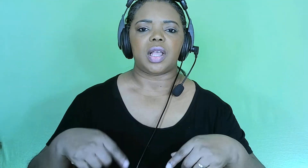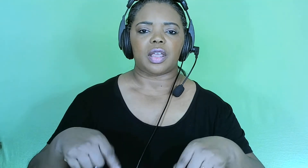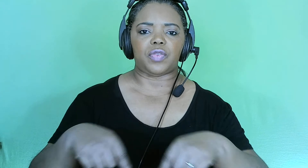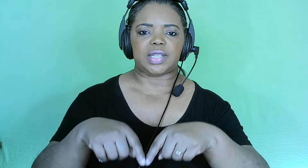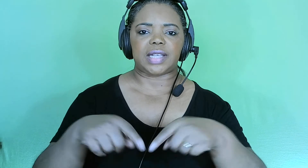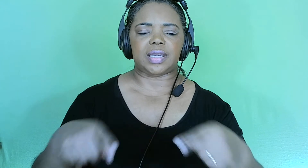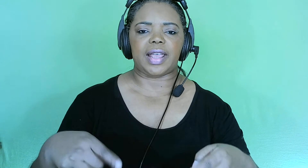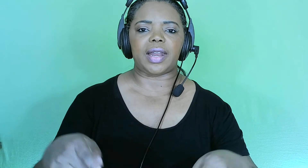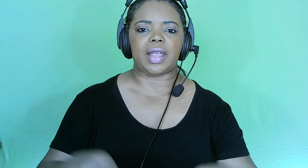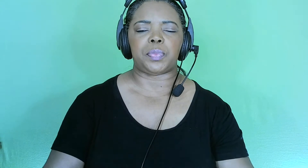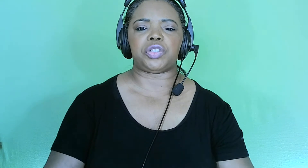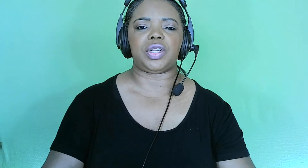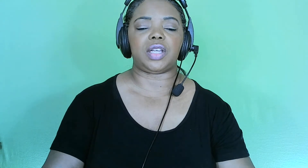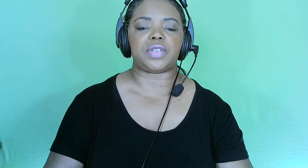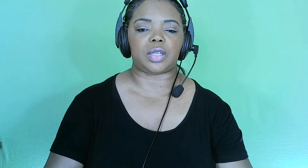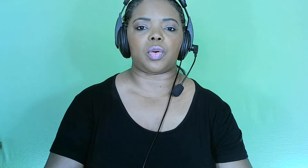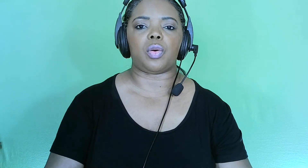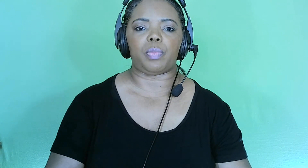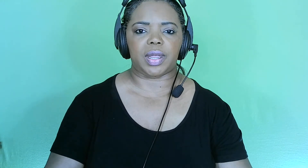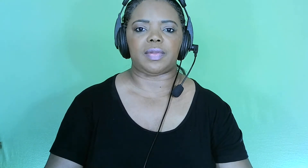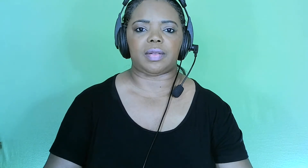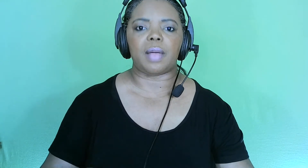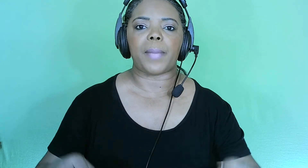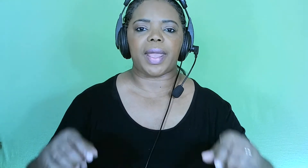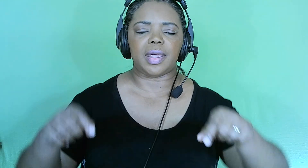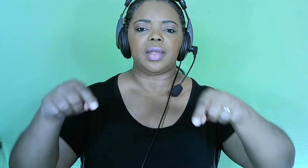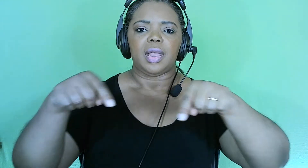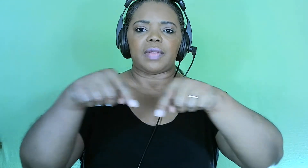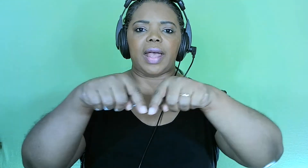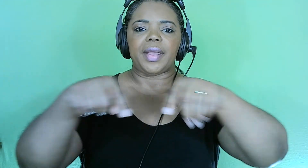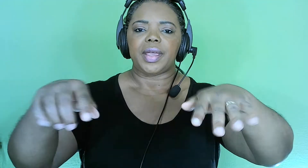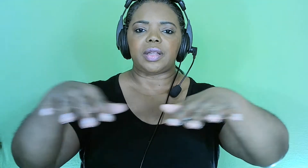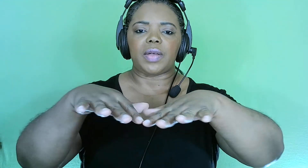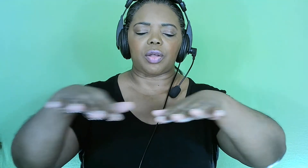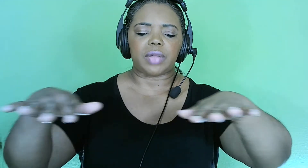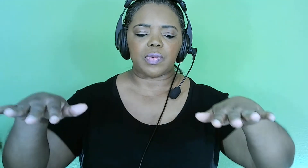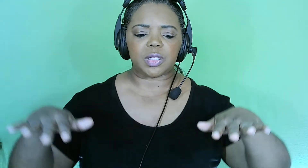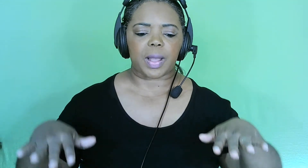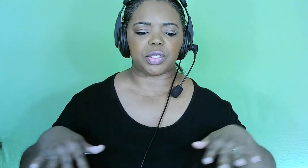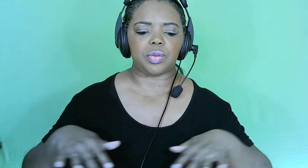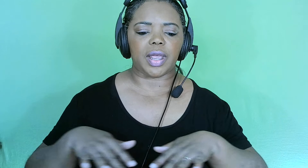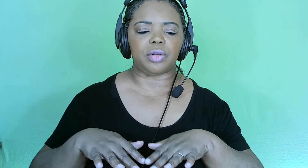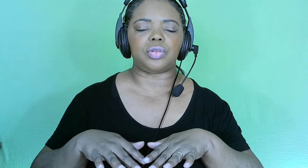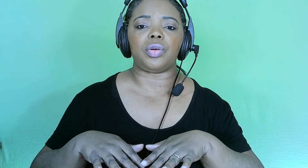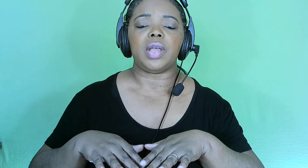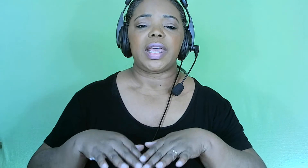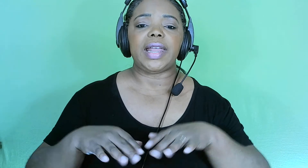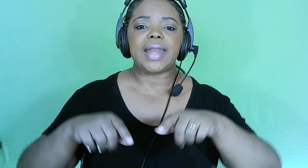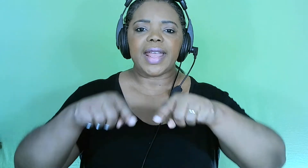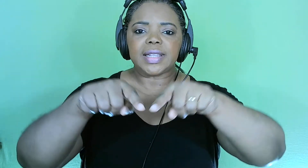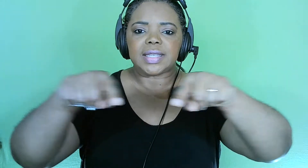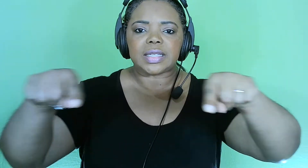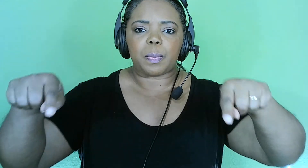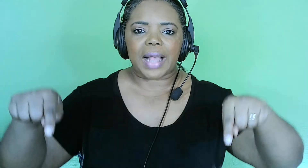que vocês lerem a apostilinha, vocês vão compreender também, tá? Então, aqui eu tenho o espaço neutro. E nesse